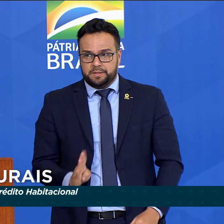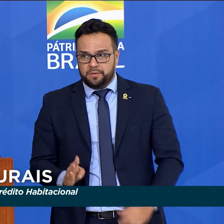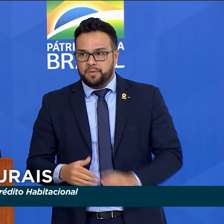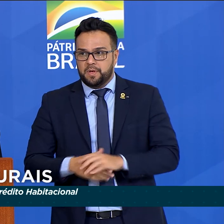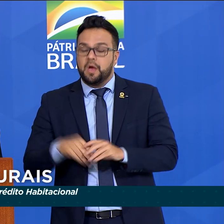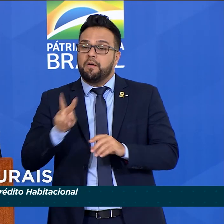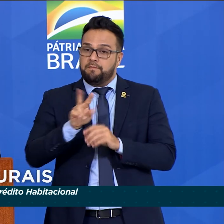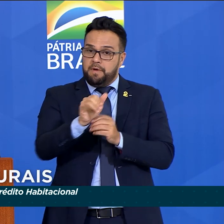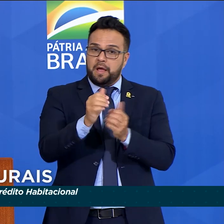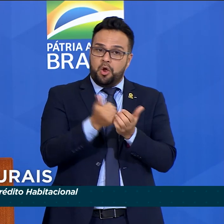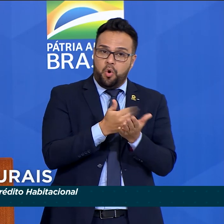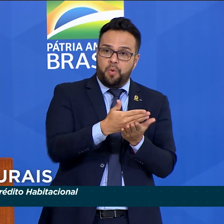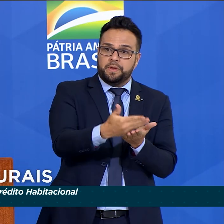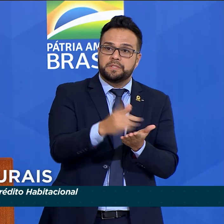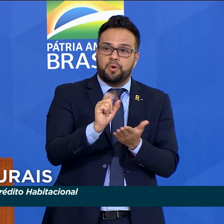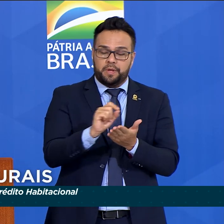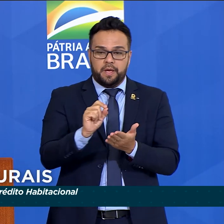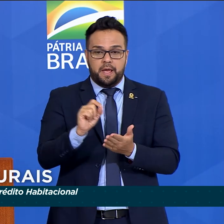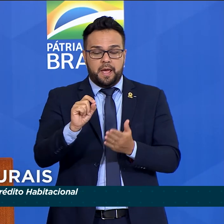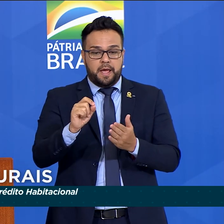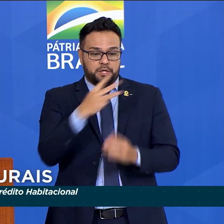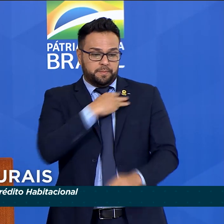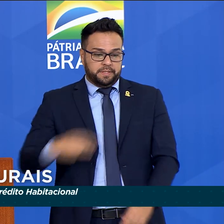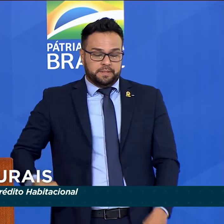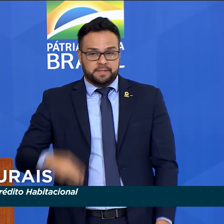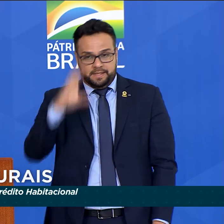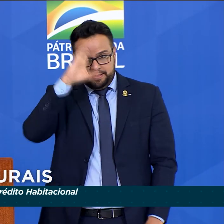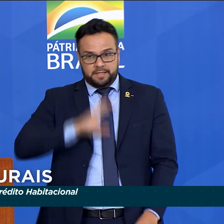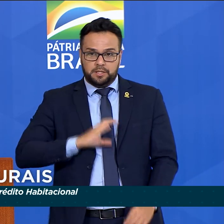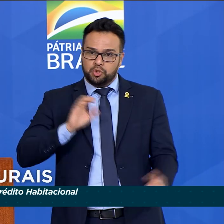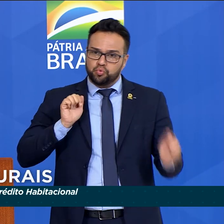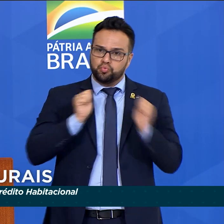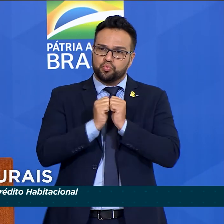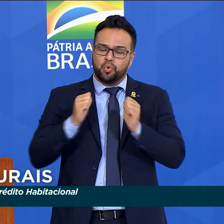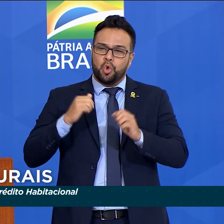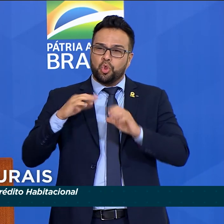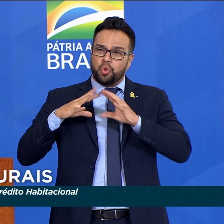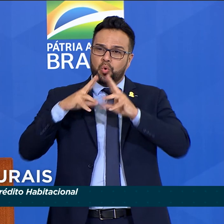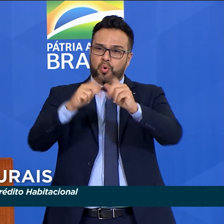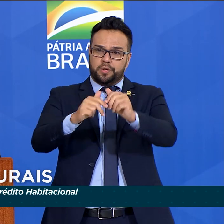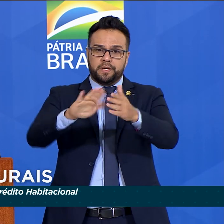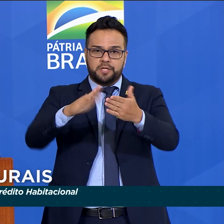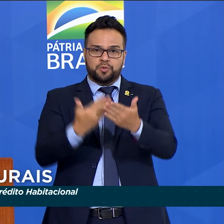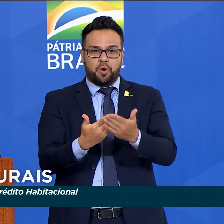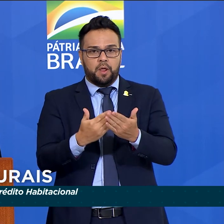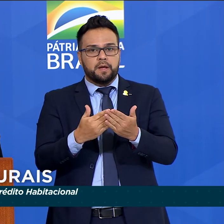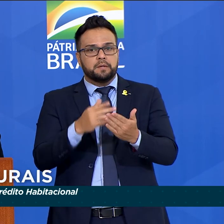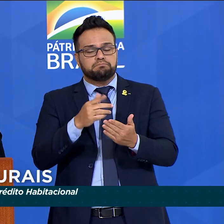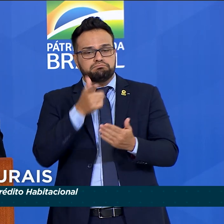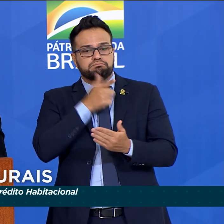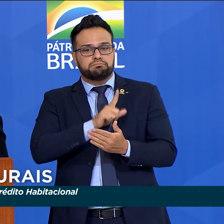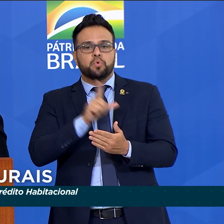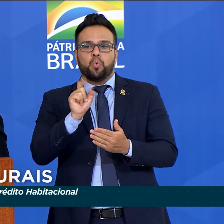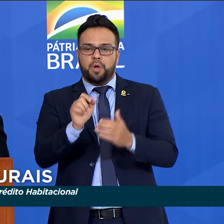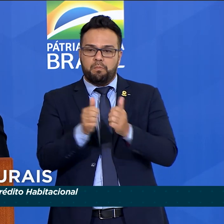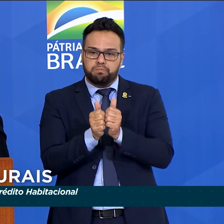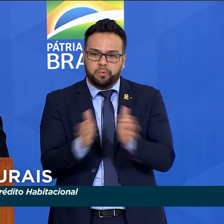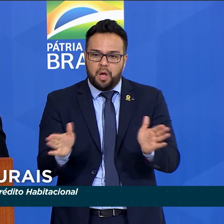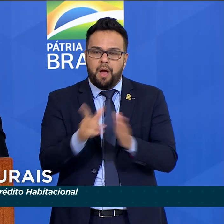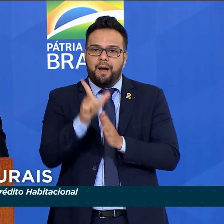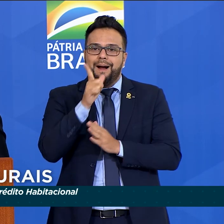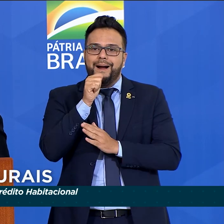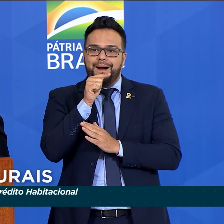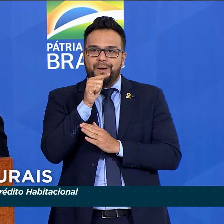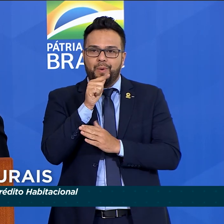vamos iniciar, em parceria com o Ministério da Cidadania, um trabalho para que todas essas escolas tenham acesso à água a partir de agora, a partir desse